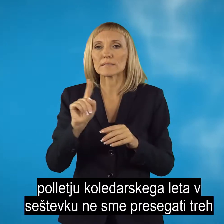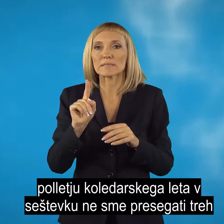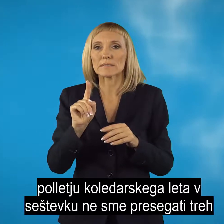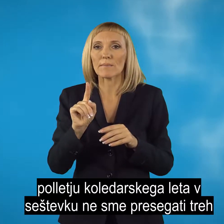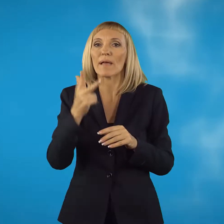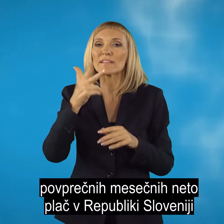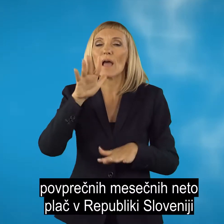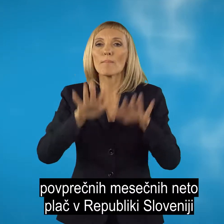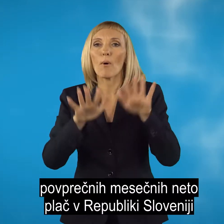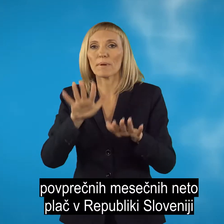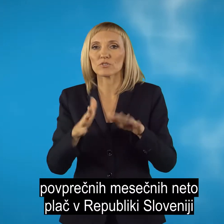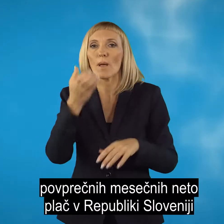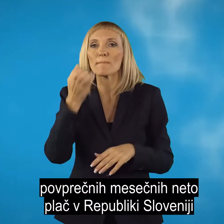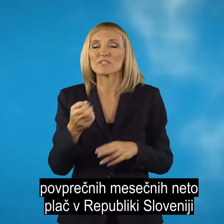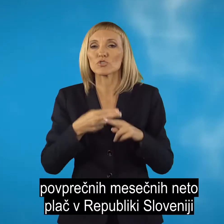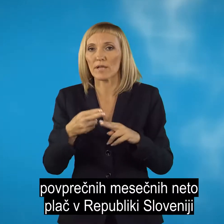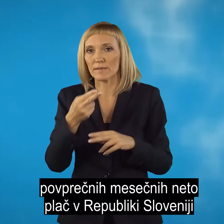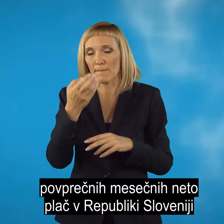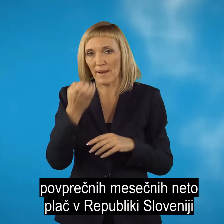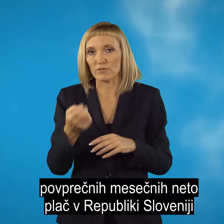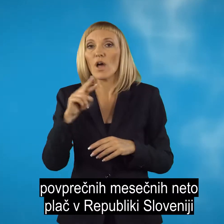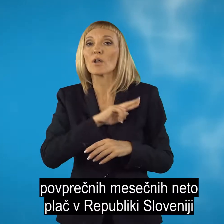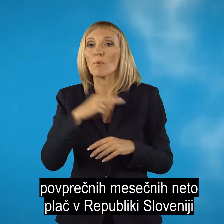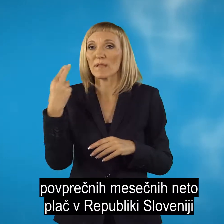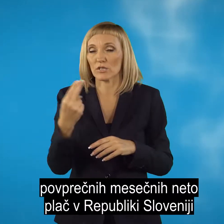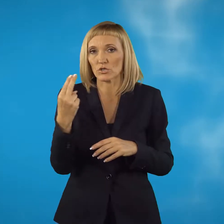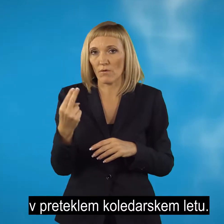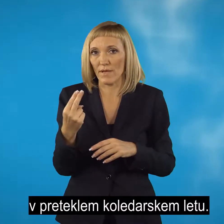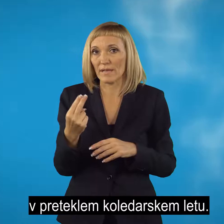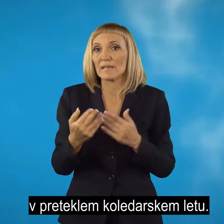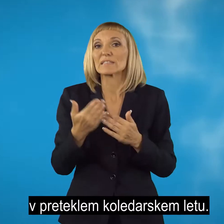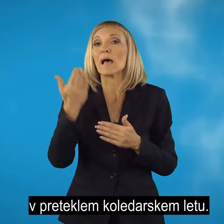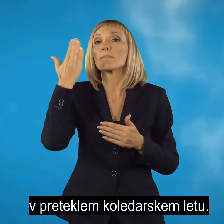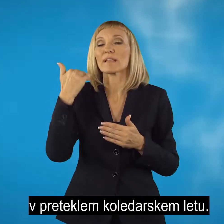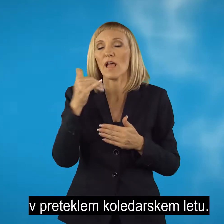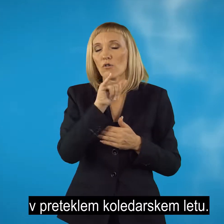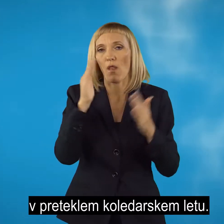presegati 3 povprečnih mesečnih neto plač v Republiki Sloveniji v preteklem koledarskem letu.